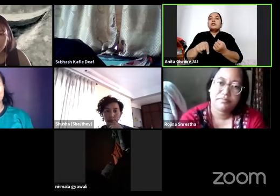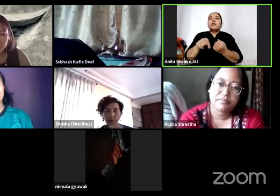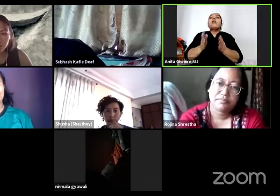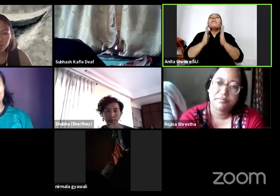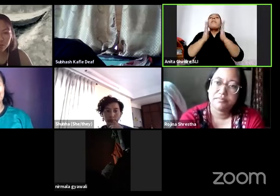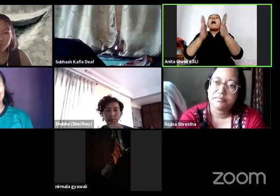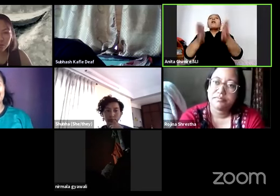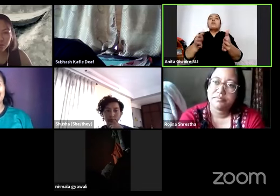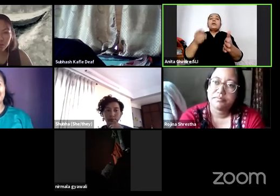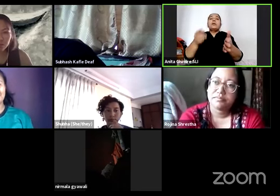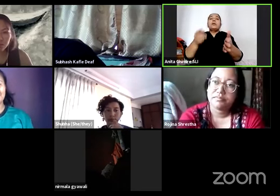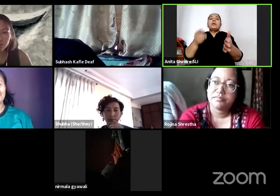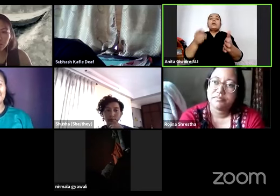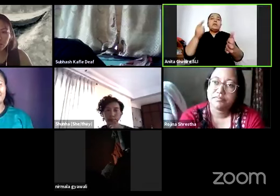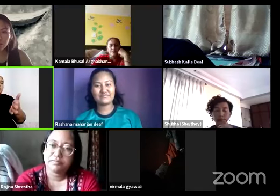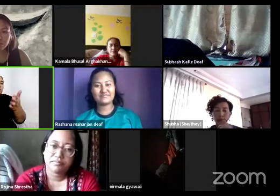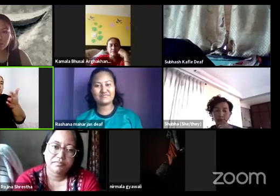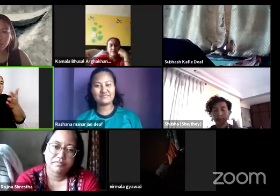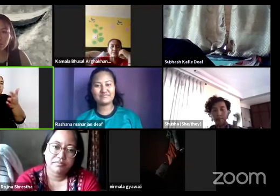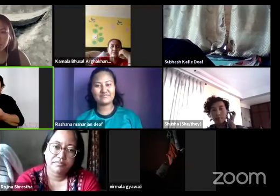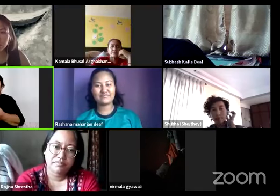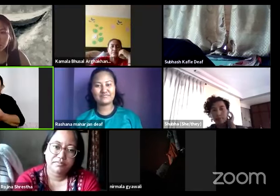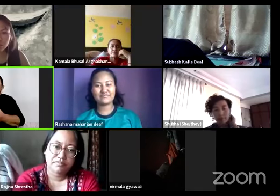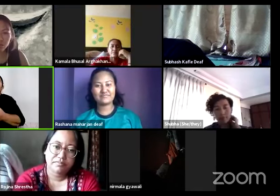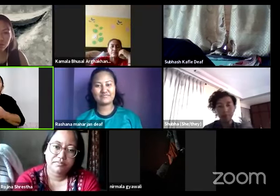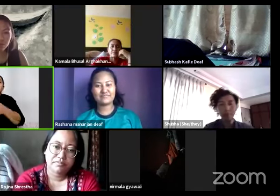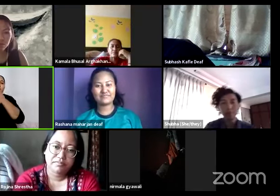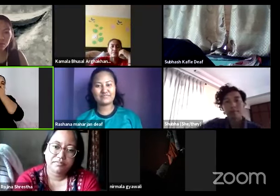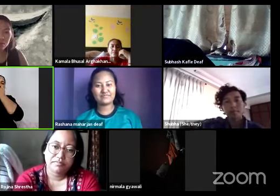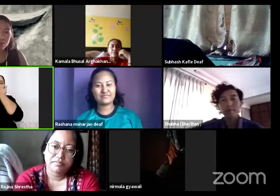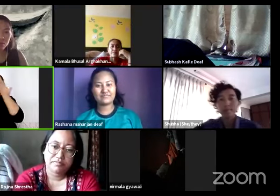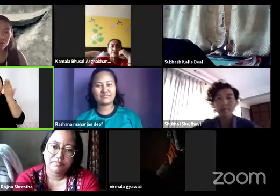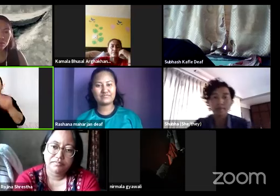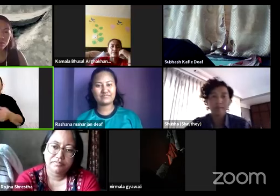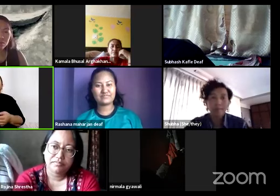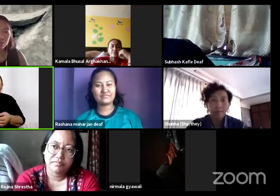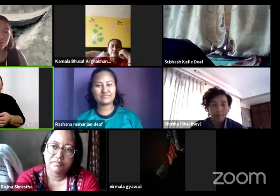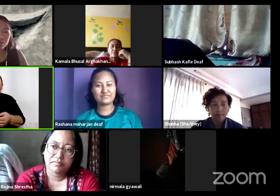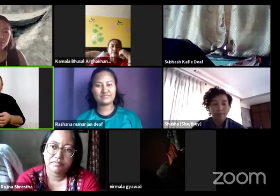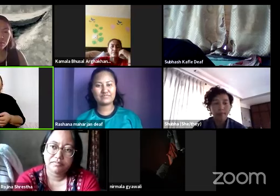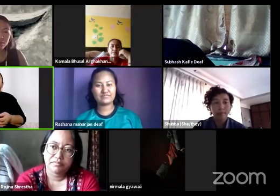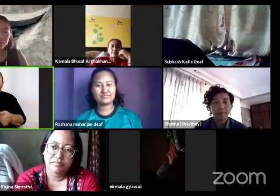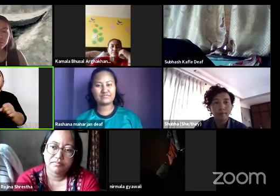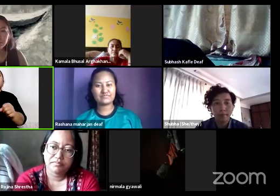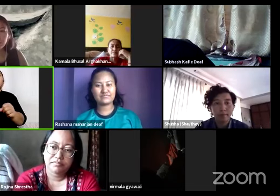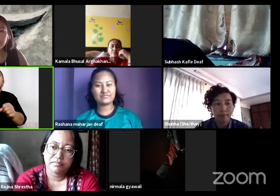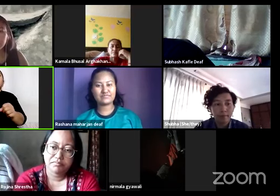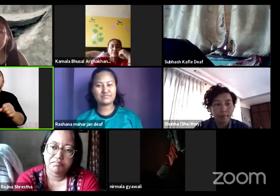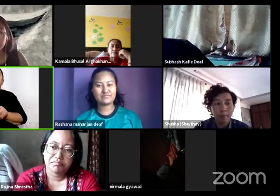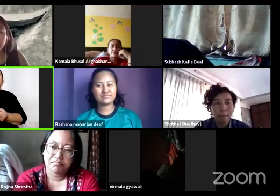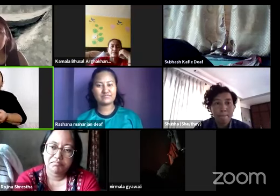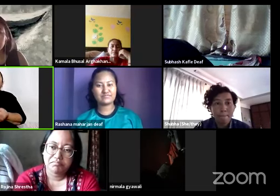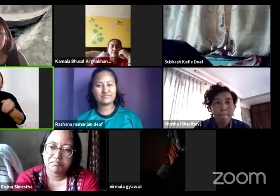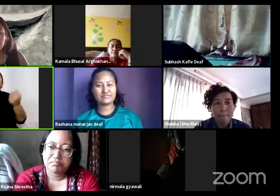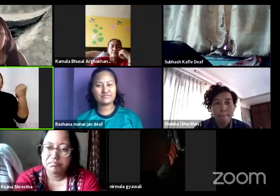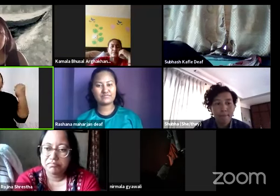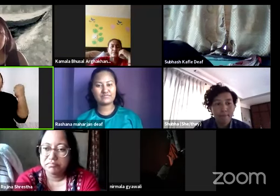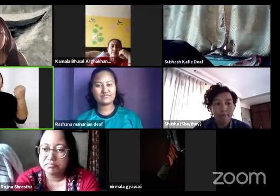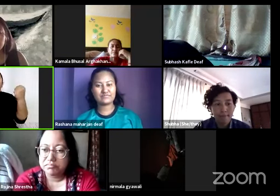पनि लागेको छ. एक अर्कालाई अर्गनाइजेसन सँगसँगै बसेर काम गऱ्यो भने मोर स्ट्रेन्थ हुन्छ, मोर पावर हुन्छ भन्ने किसिमको नि लागेको छ.